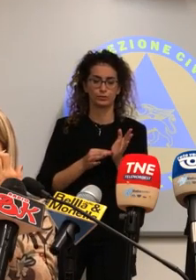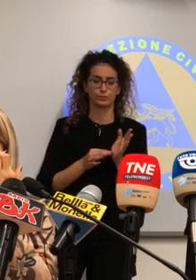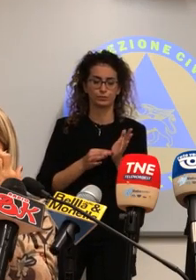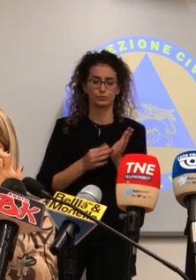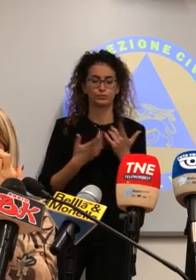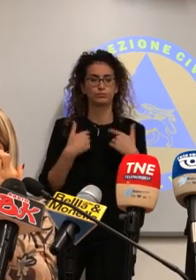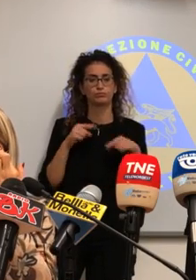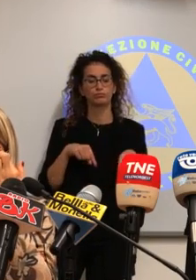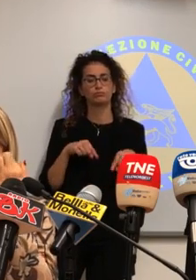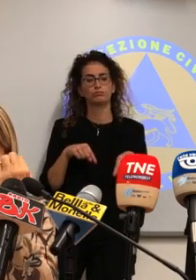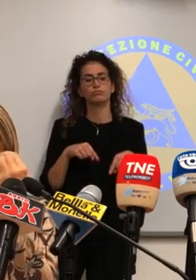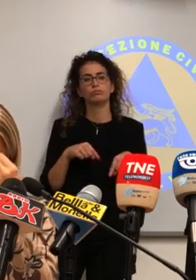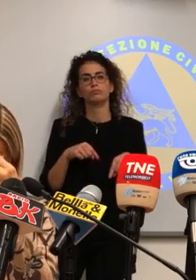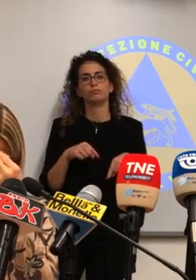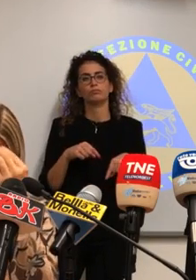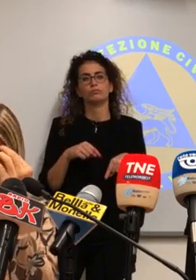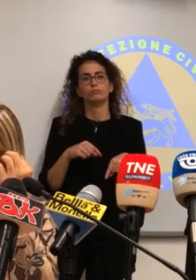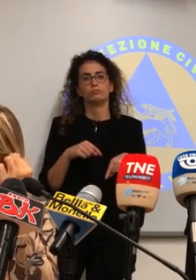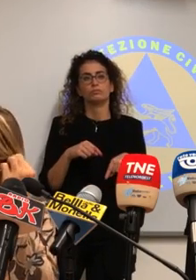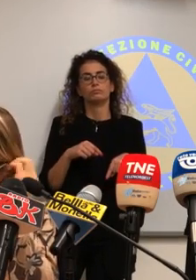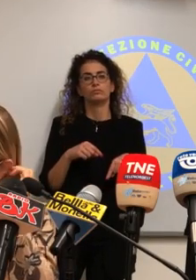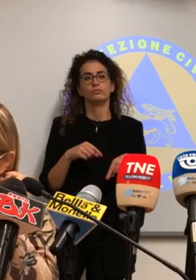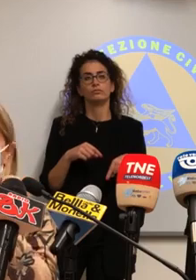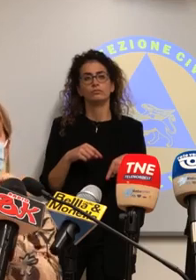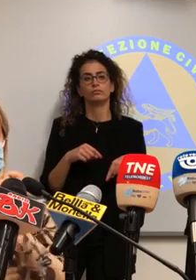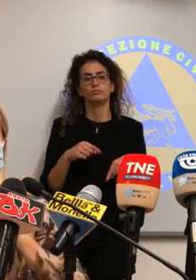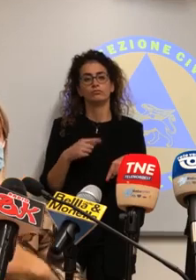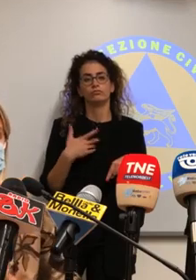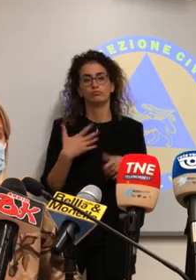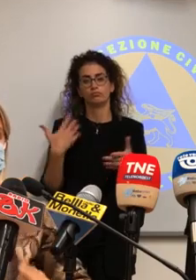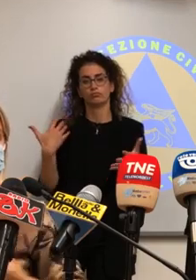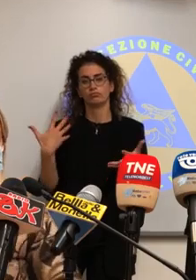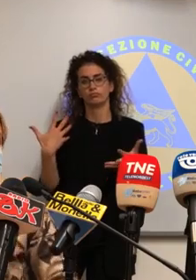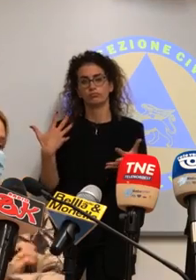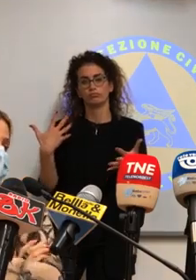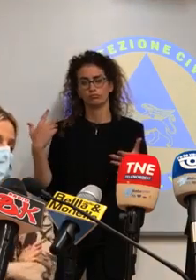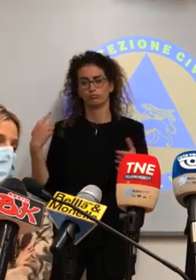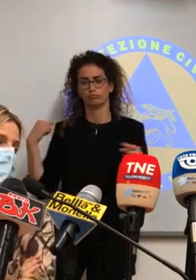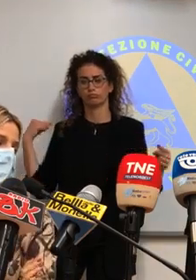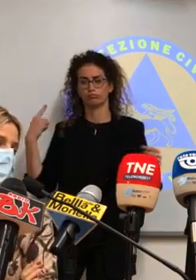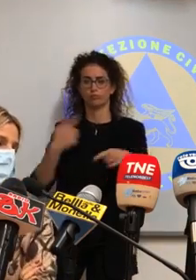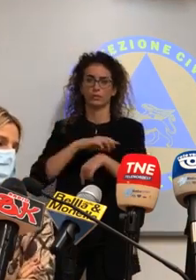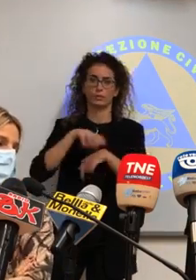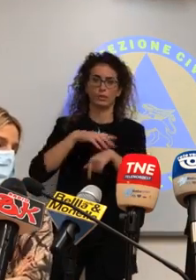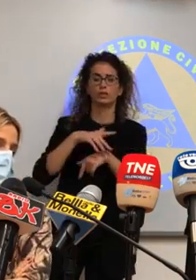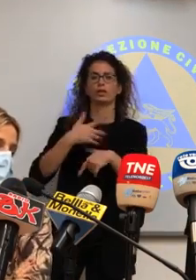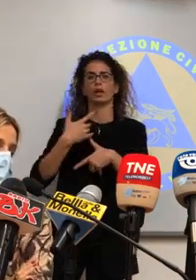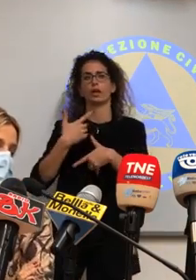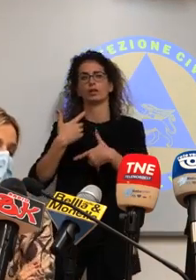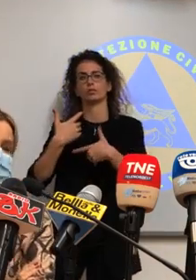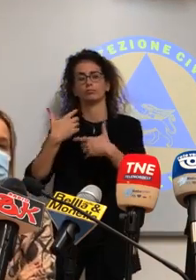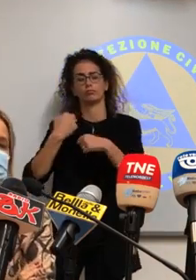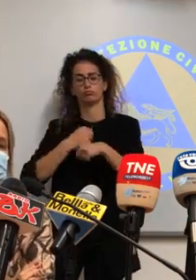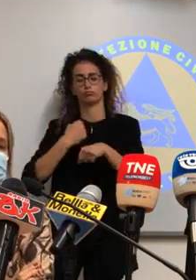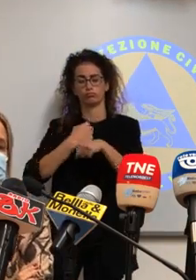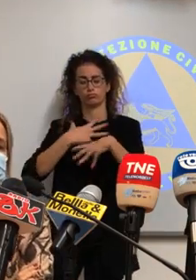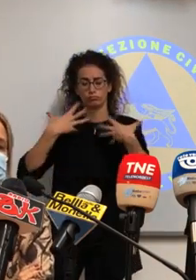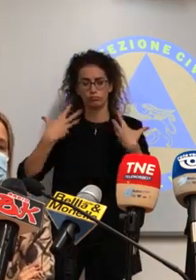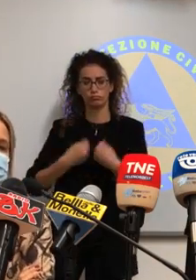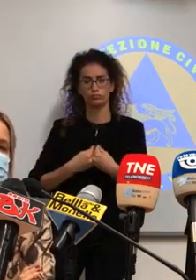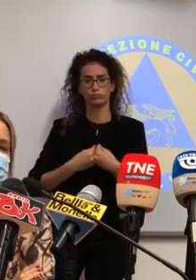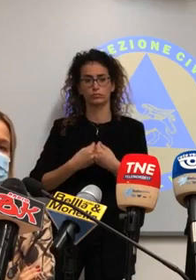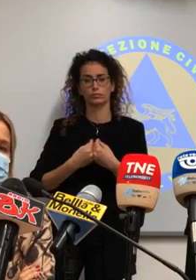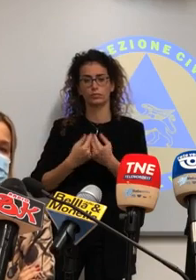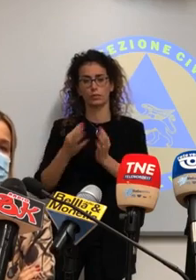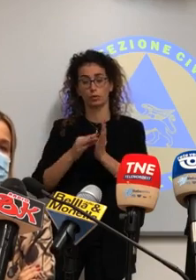attualmente abbiamo, insomma, con cui abbiamo lavorato con l'istituto e col ministero, che ancora, insomma, è fermo.